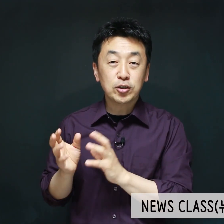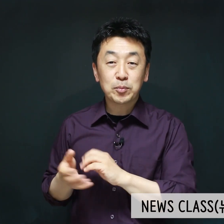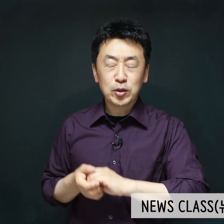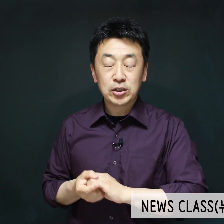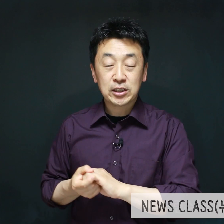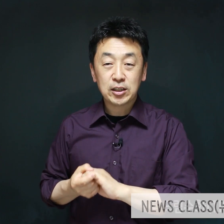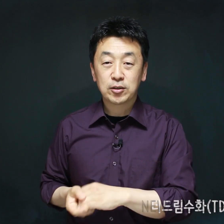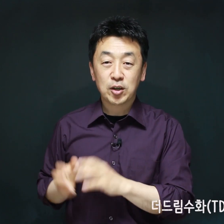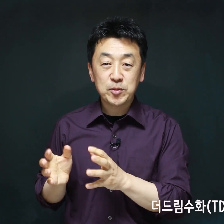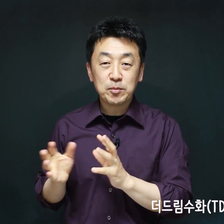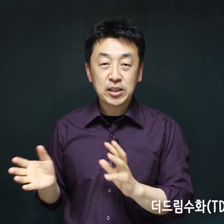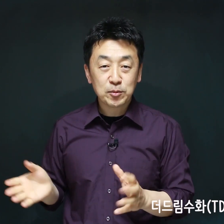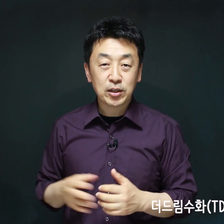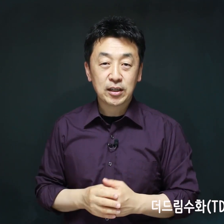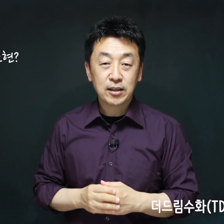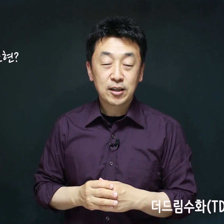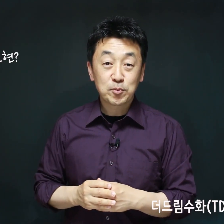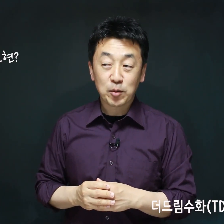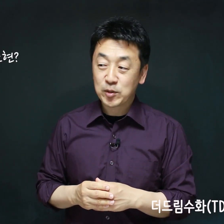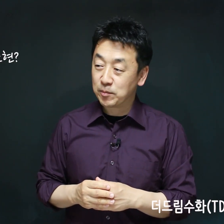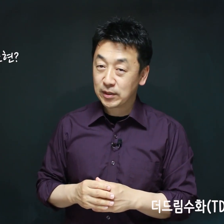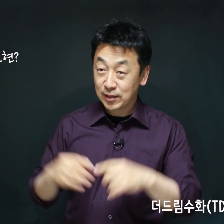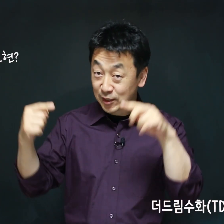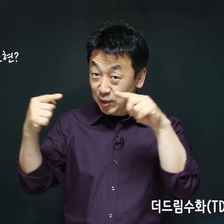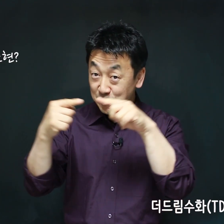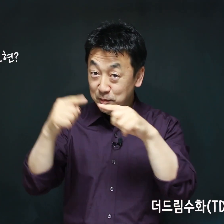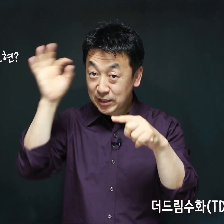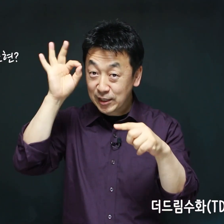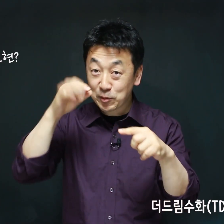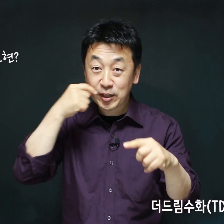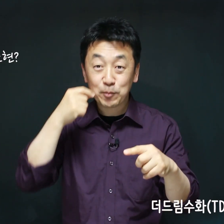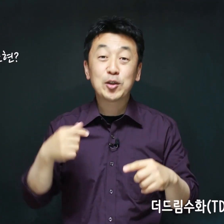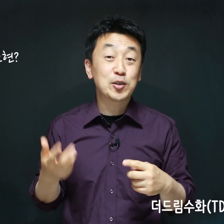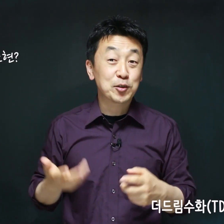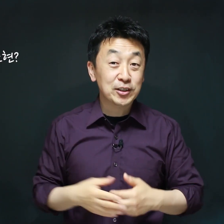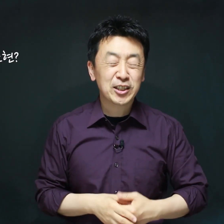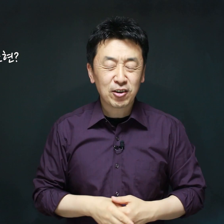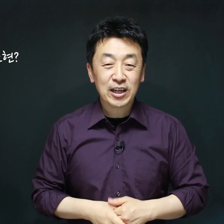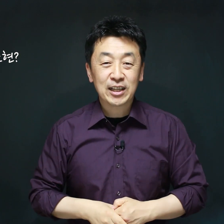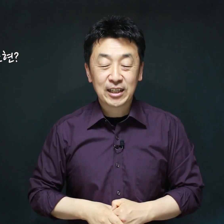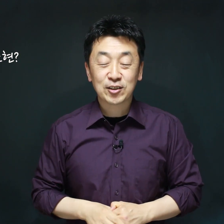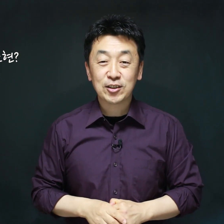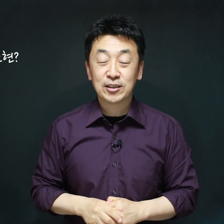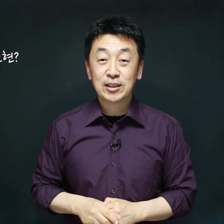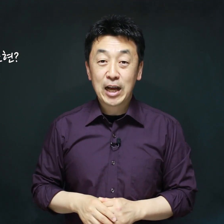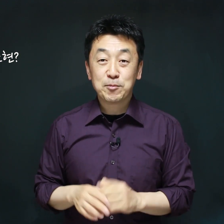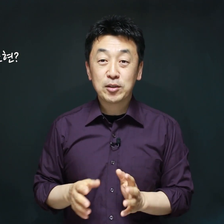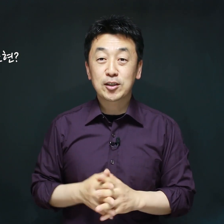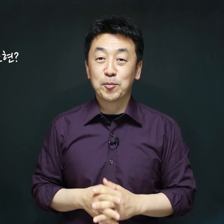한국어적인 표현들 있잖아요. 접점을 찾지 못했다. 그럼 접점을 찾지 못했다, 뭐 이런 식으로 쓰실 건가라는 거죠. 아니면